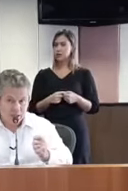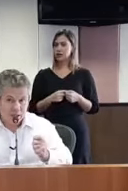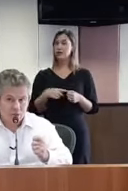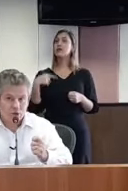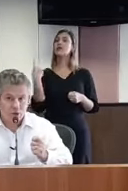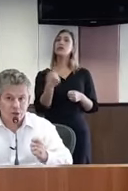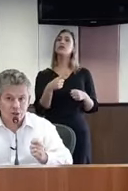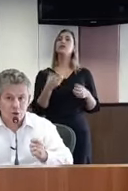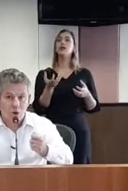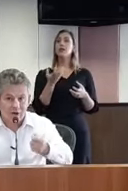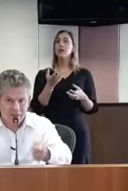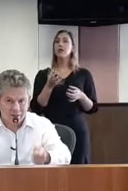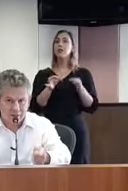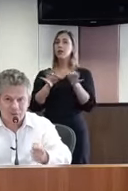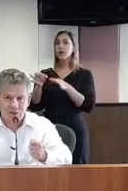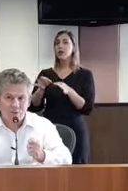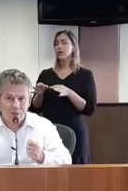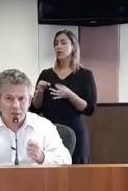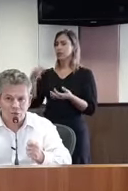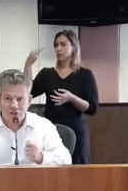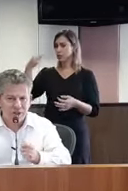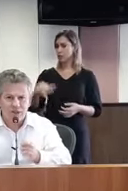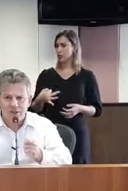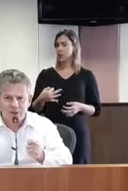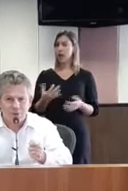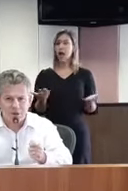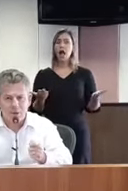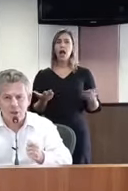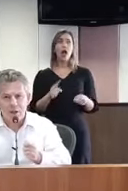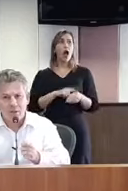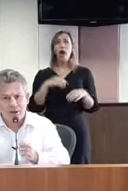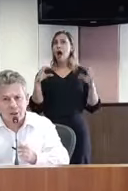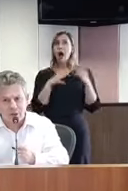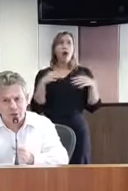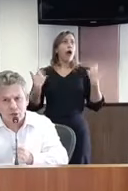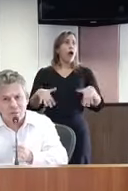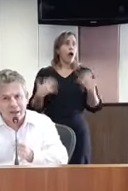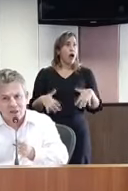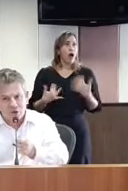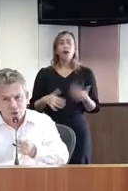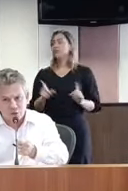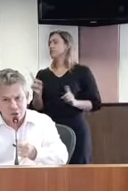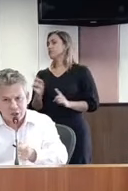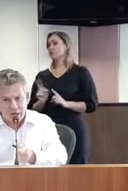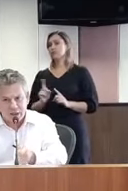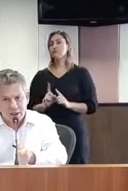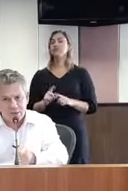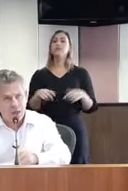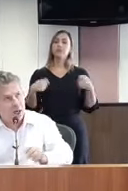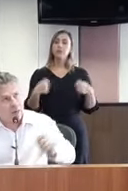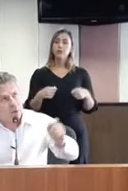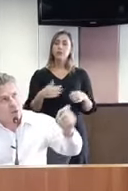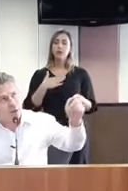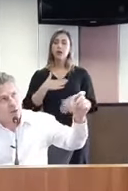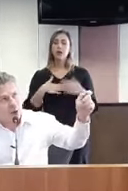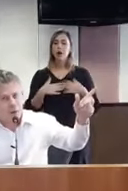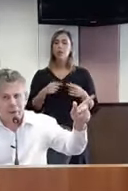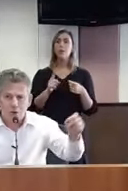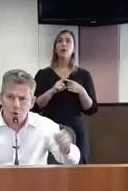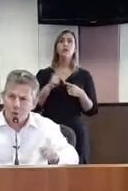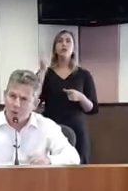nós queremos que as coisas sejam corretas. Nesse momento não adianta desespero, não adianta querer tomar decisões midiáticas, porque